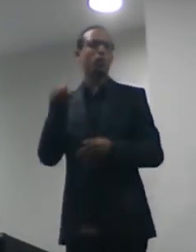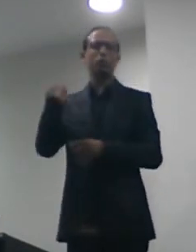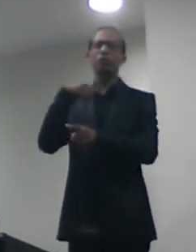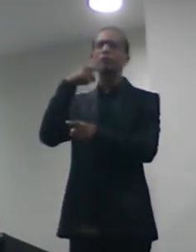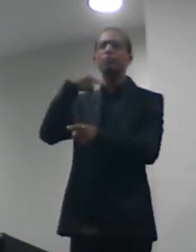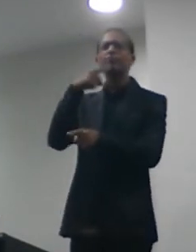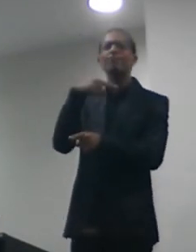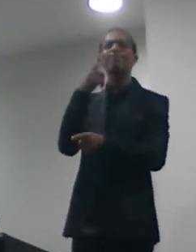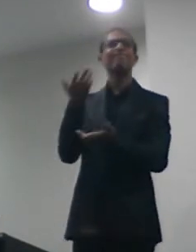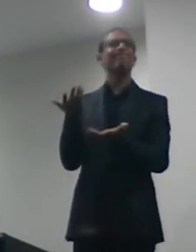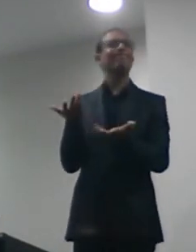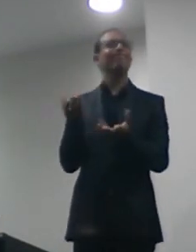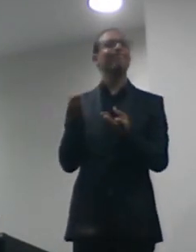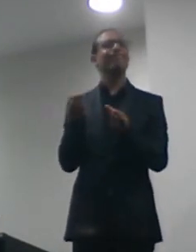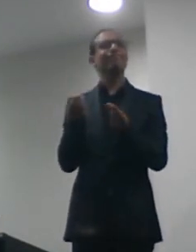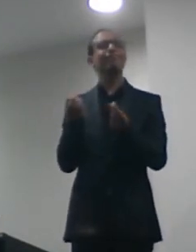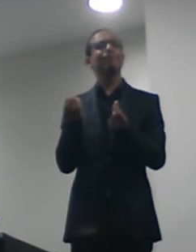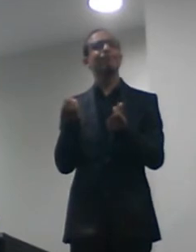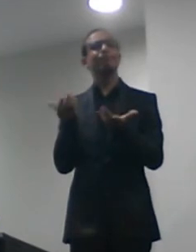consegue chegar